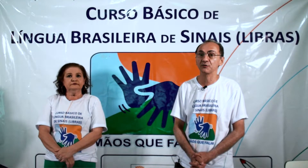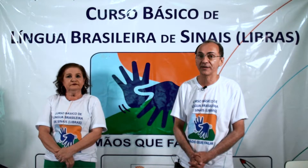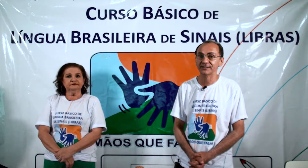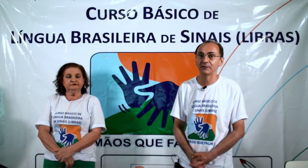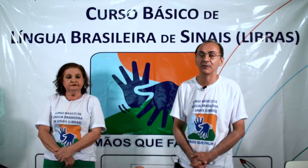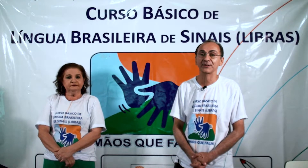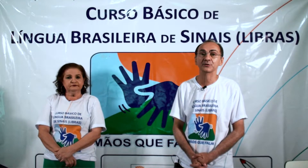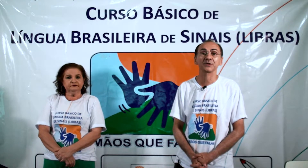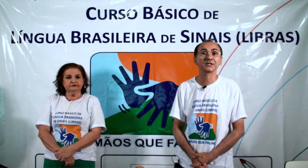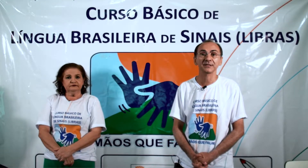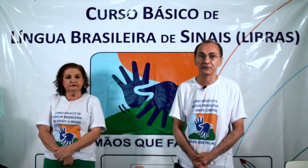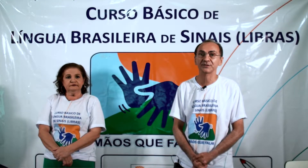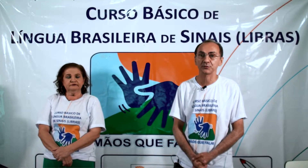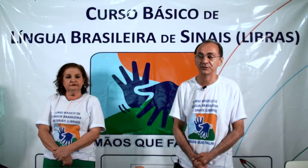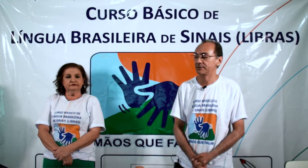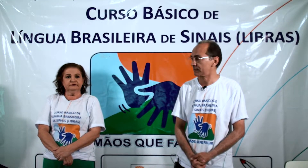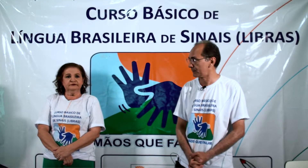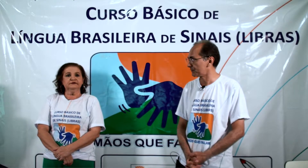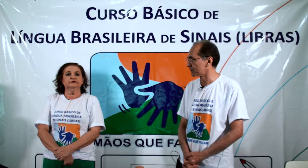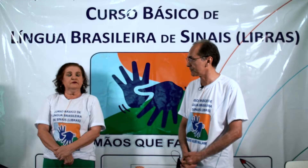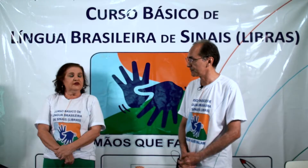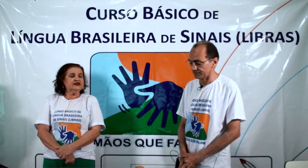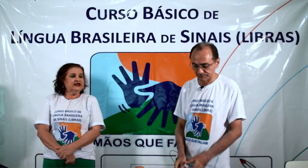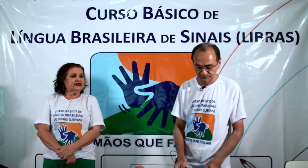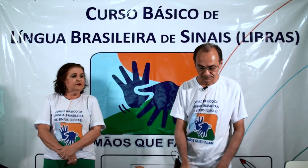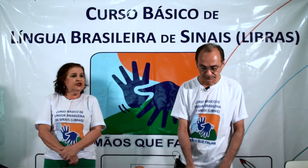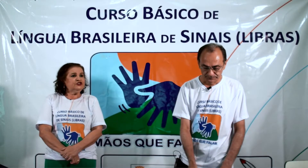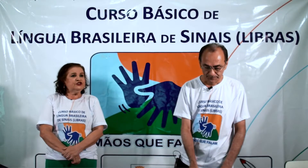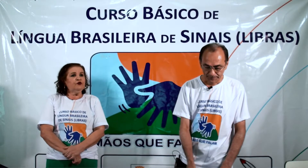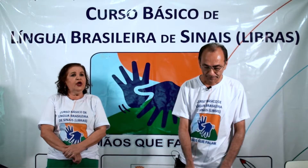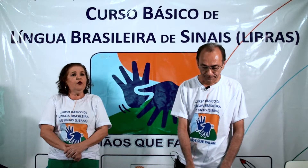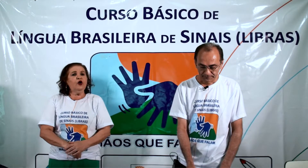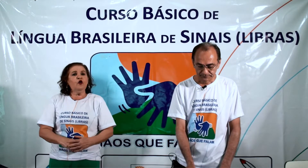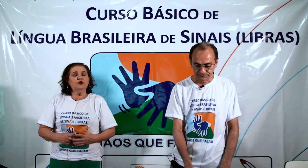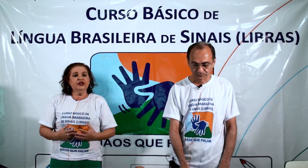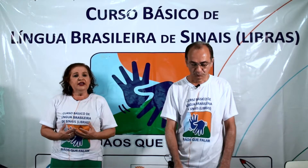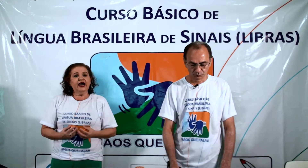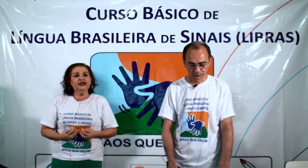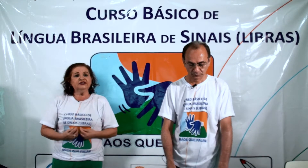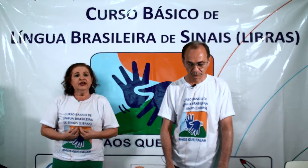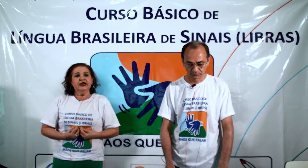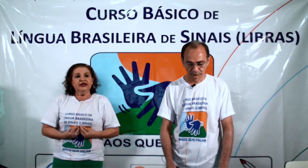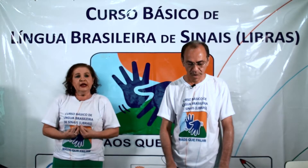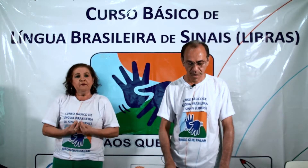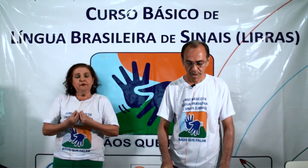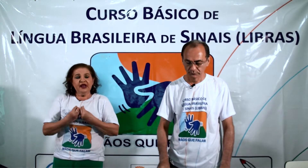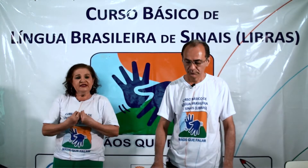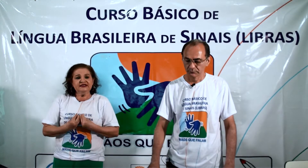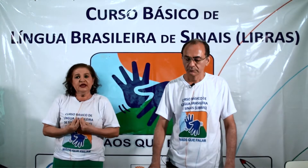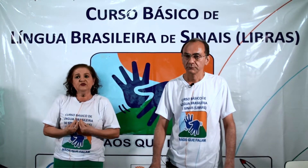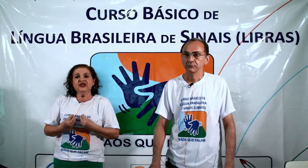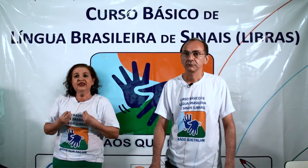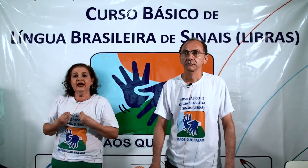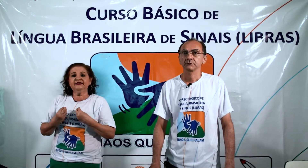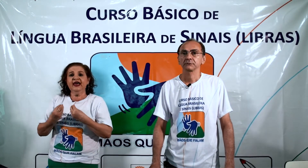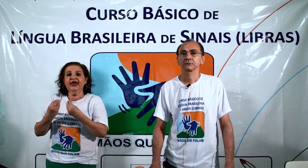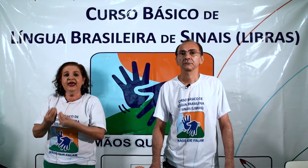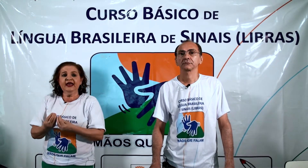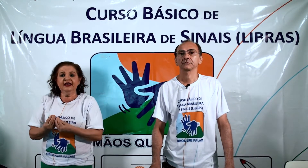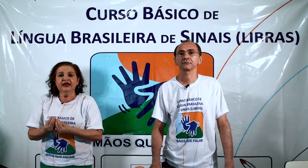conversar com uma pessoa que não escuta, né, professora? Exatamente. Então, é uma comunidade que precisamos ir até ele.